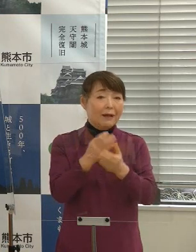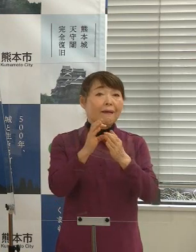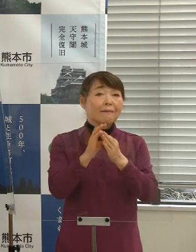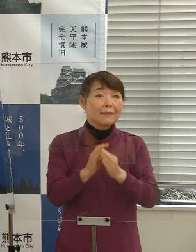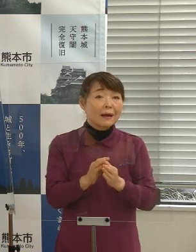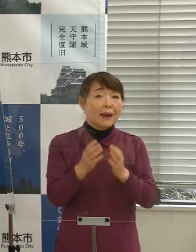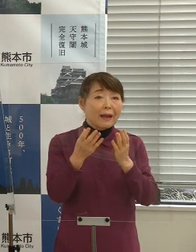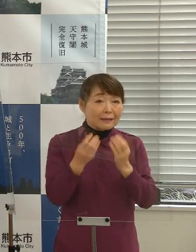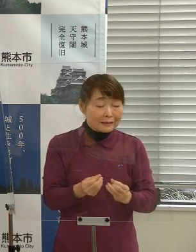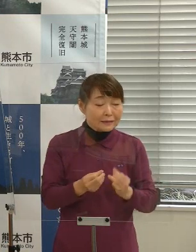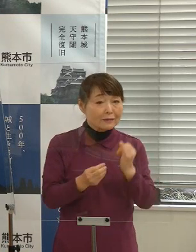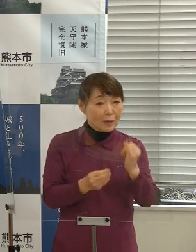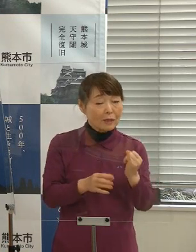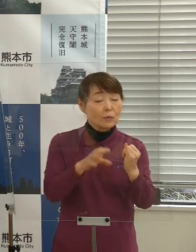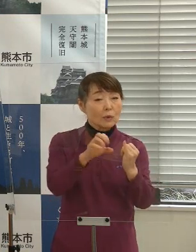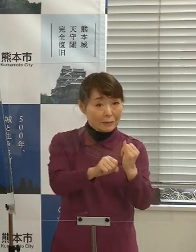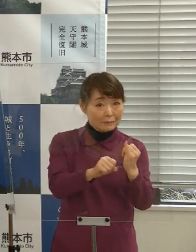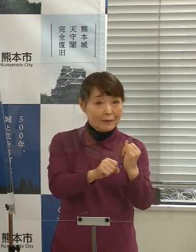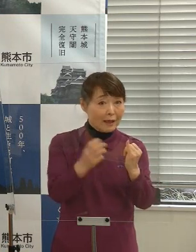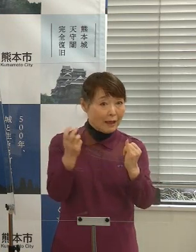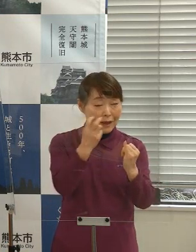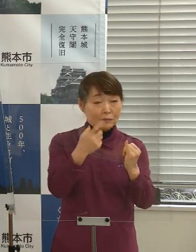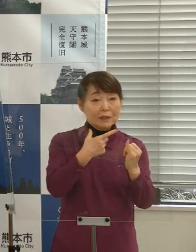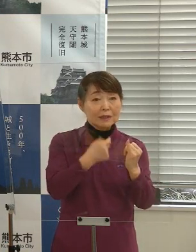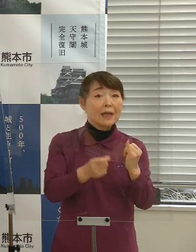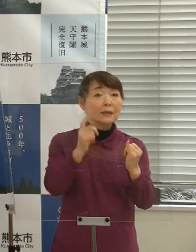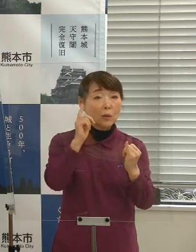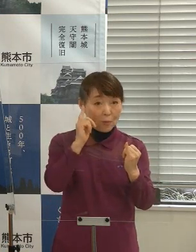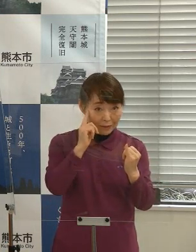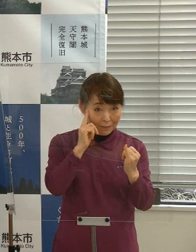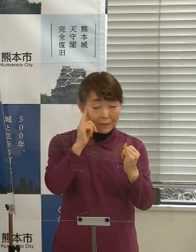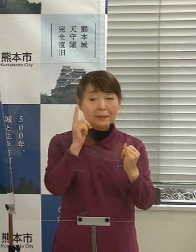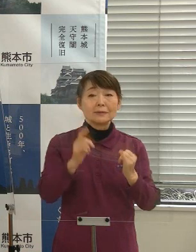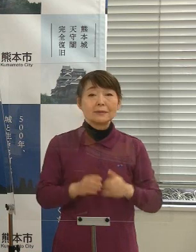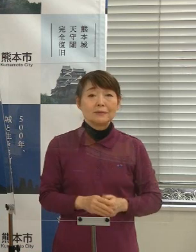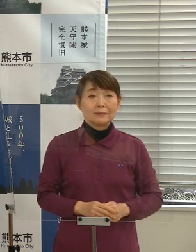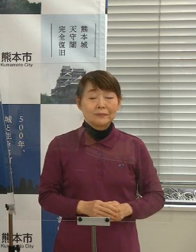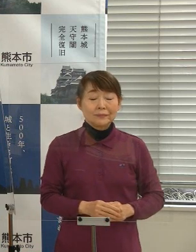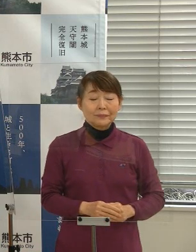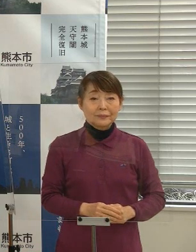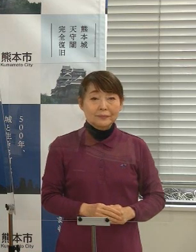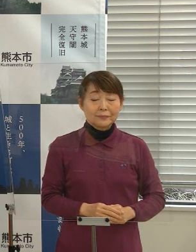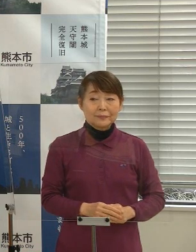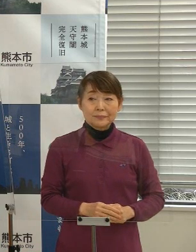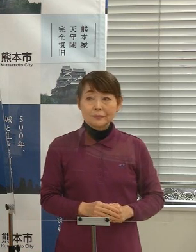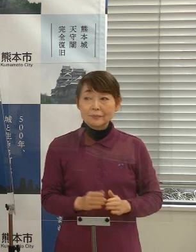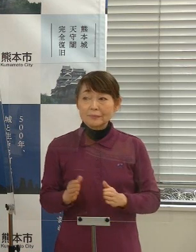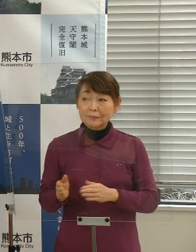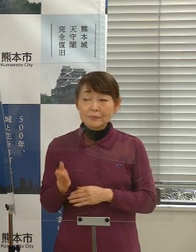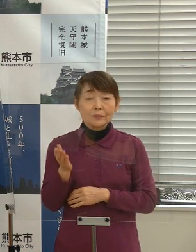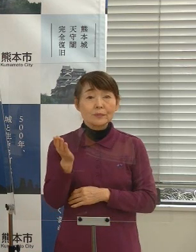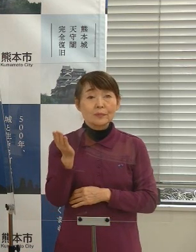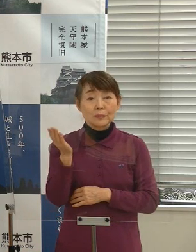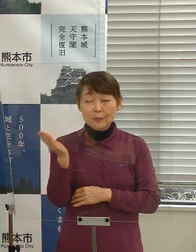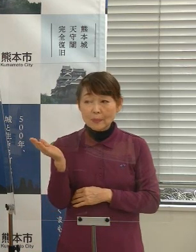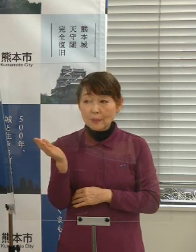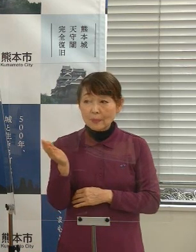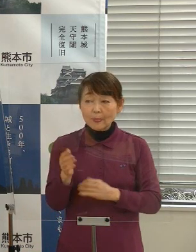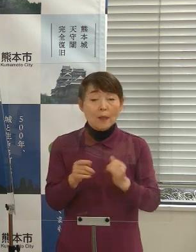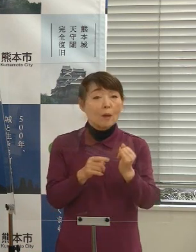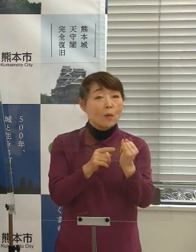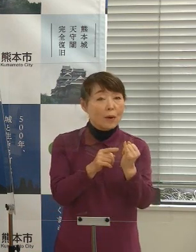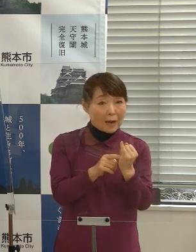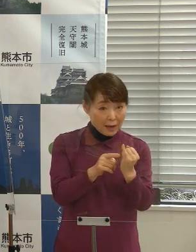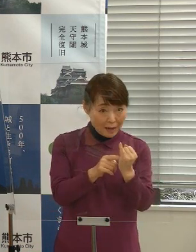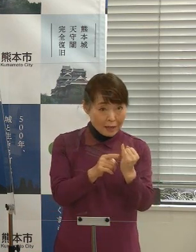認をしていきたいなというふうに思っているところです。 今回の女性以外の相談に対し